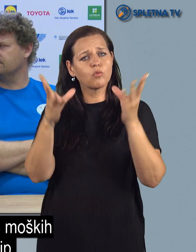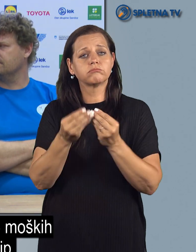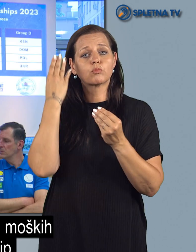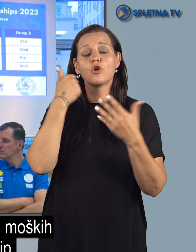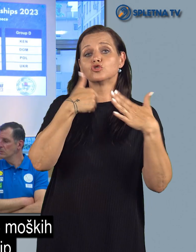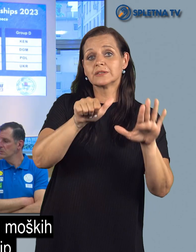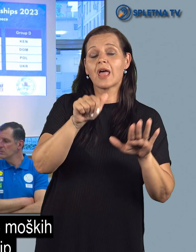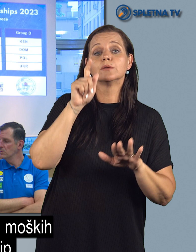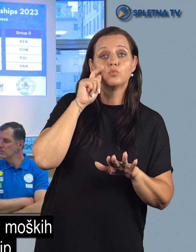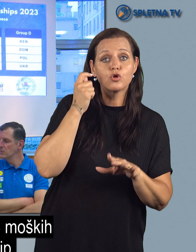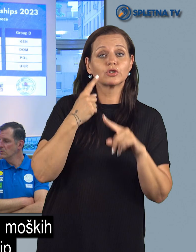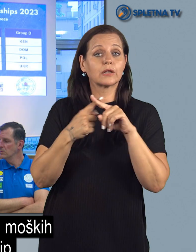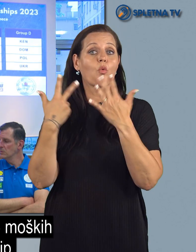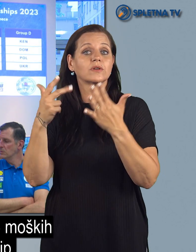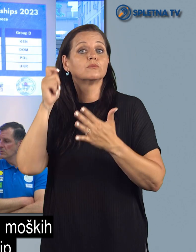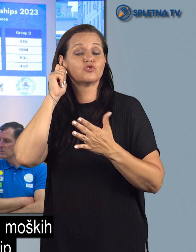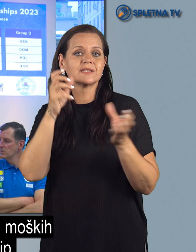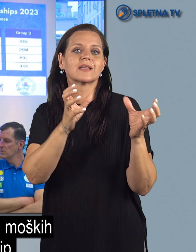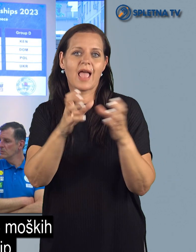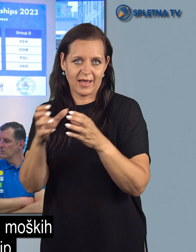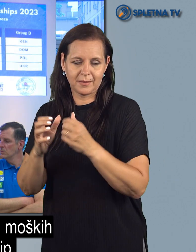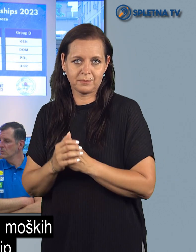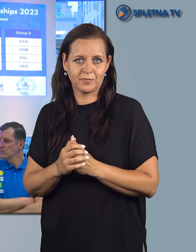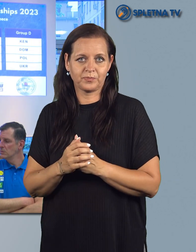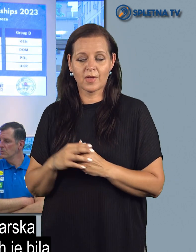Prijavljenih je bilo 16 moških in 8 ženskih ekip.